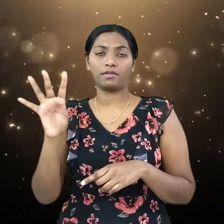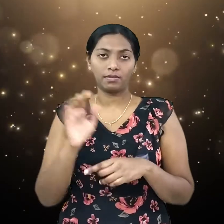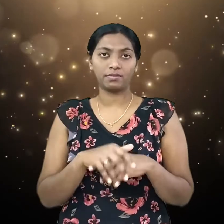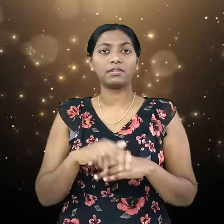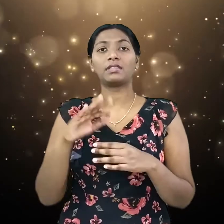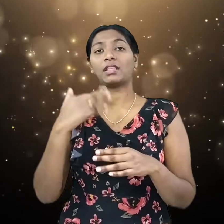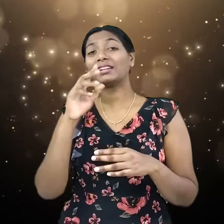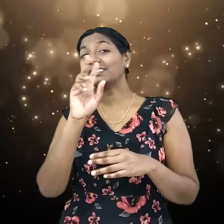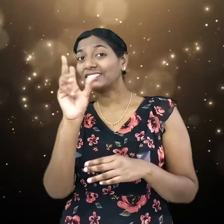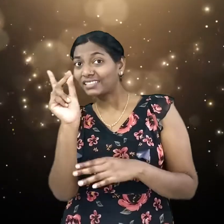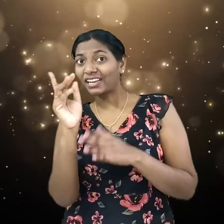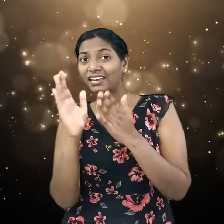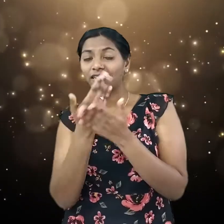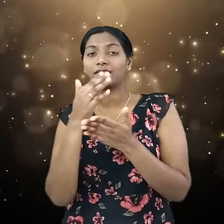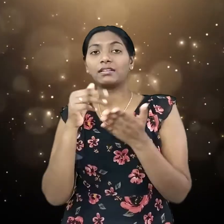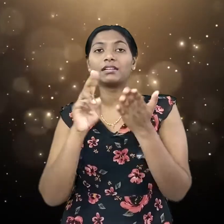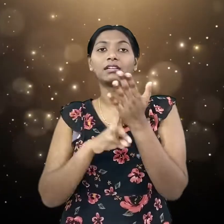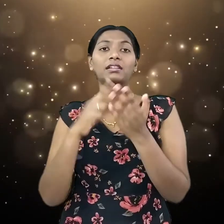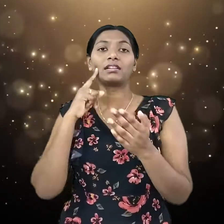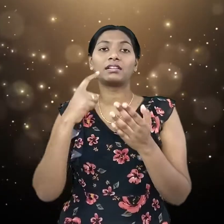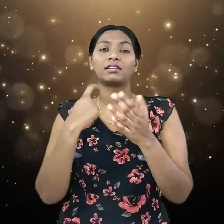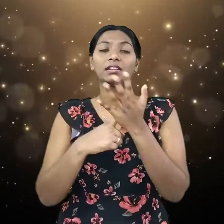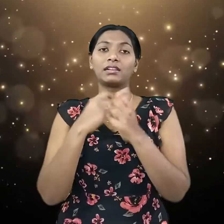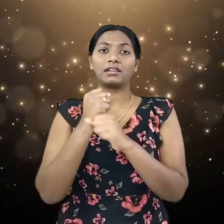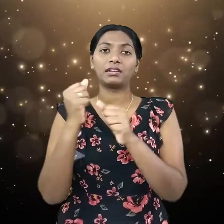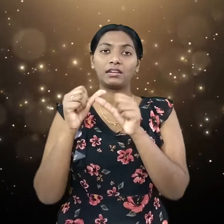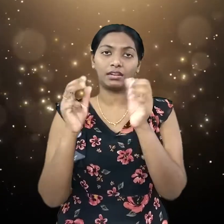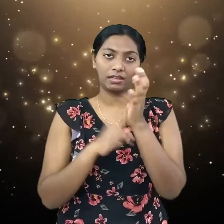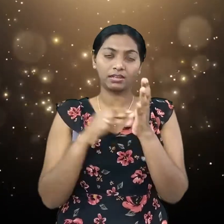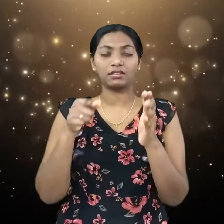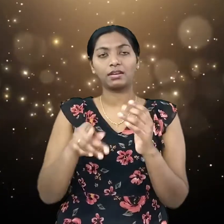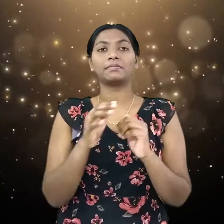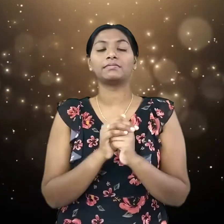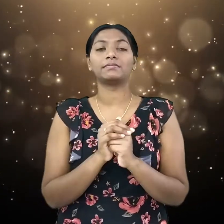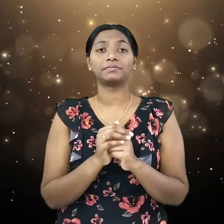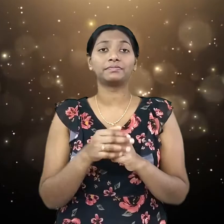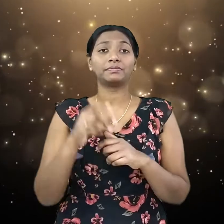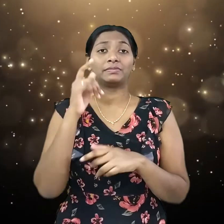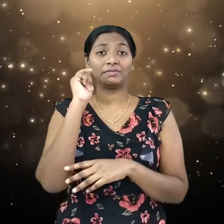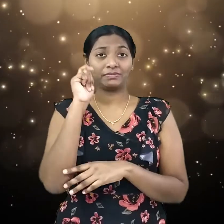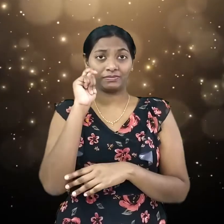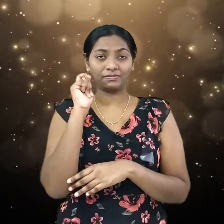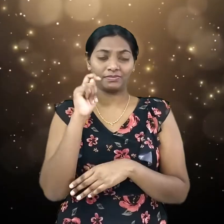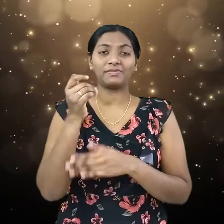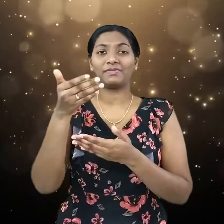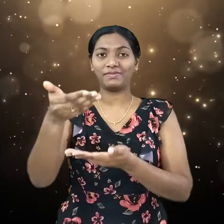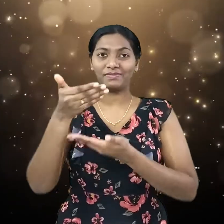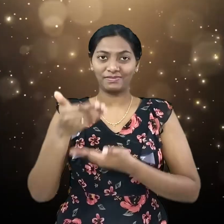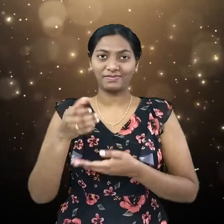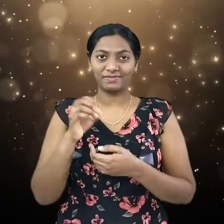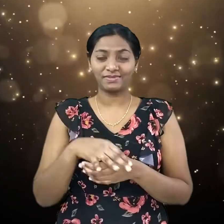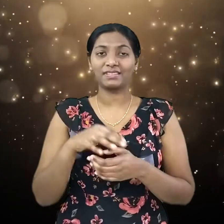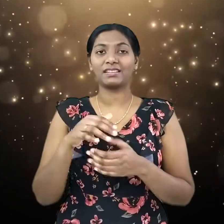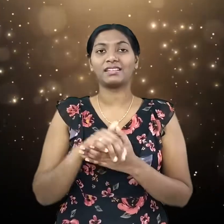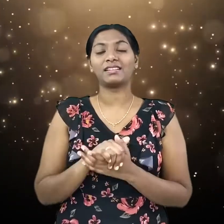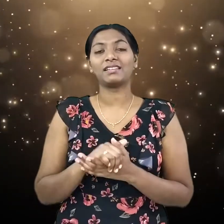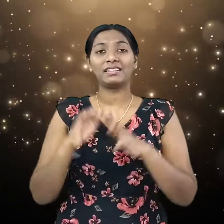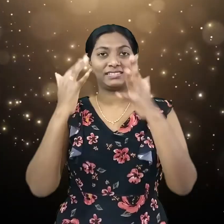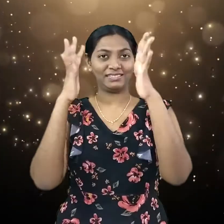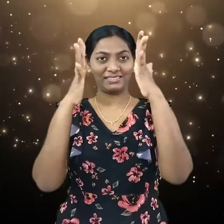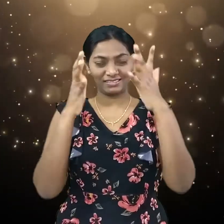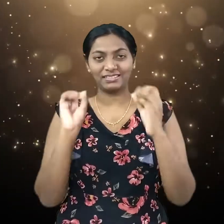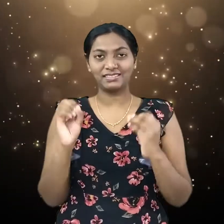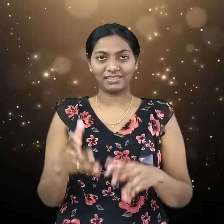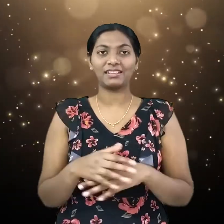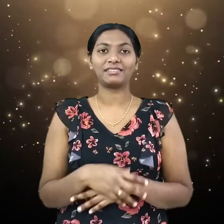24:34-44 और निर्गमन अध्याय 30। प्रेज द लॉर्ड, हालेलुया। ये समय है गवाही का। हम जोरदार ताली बजा के स्वागत